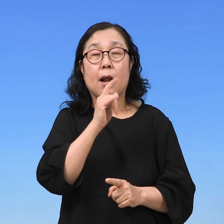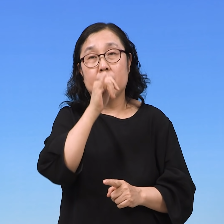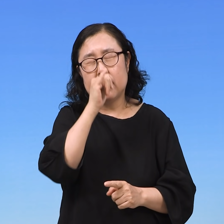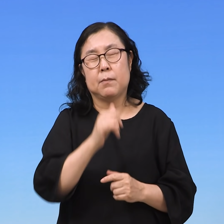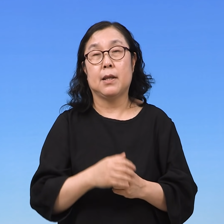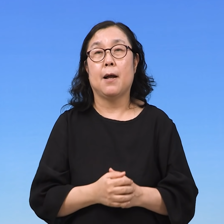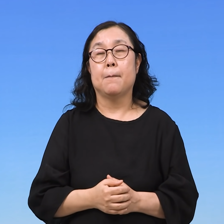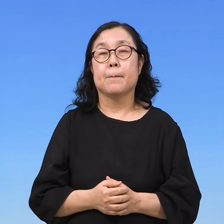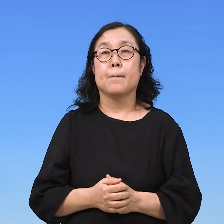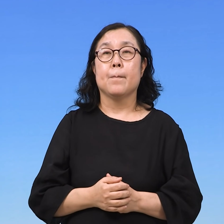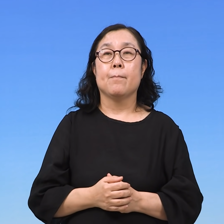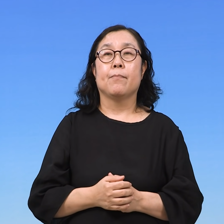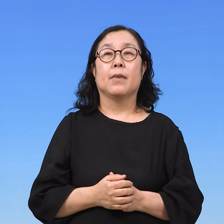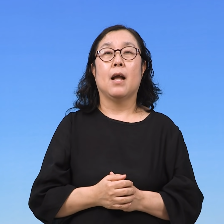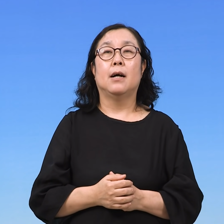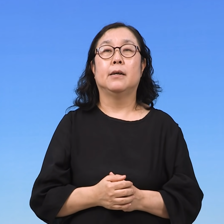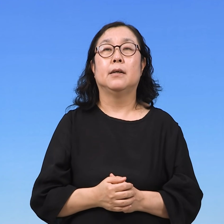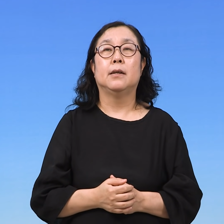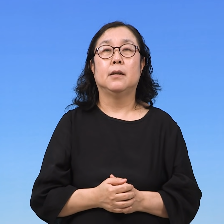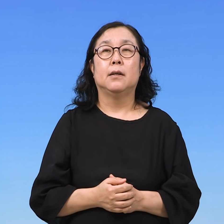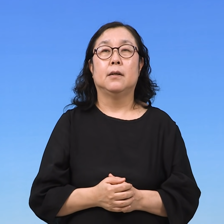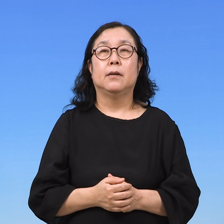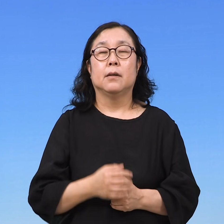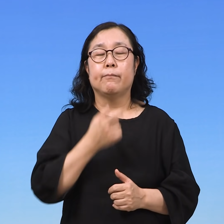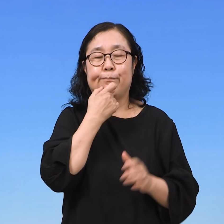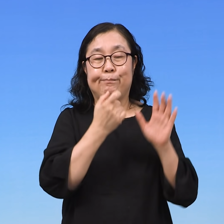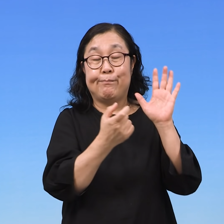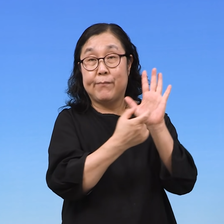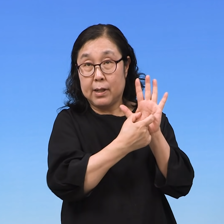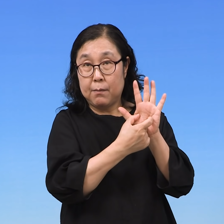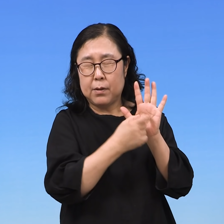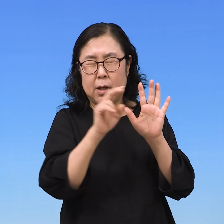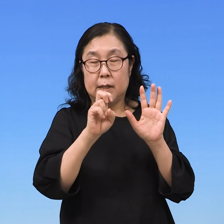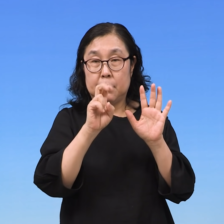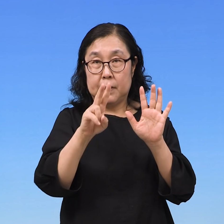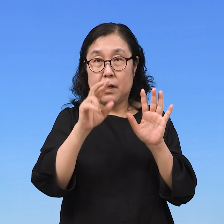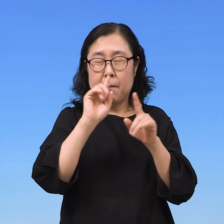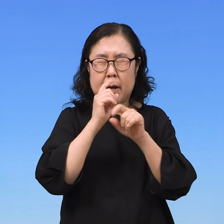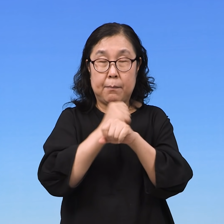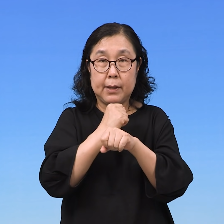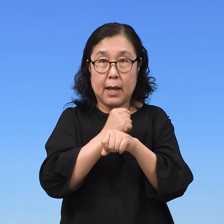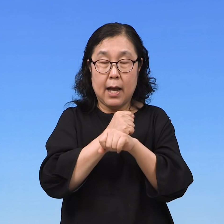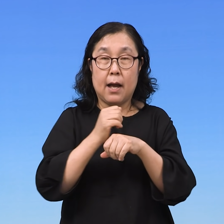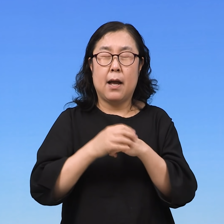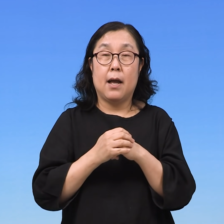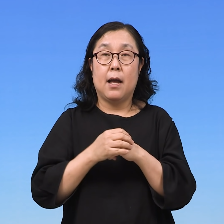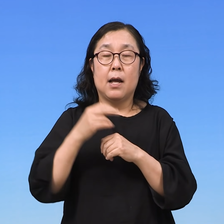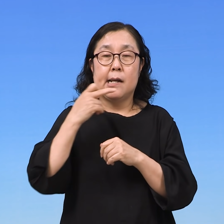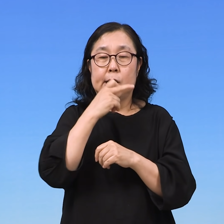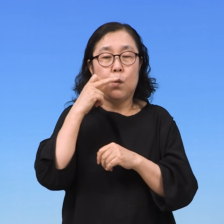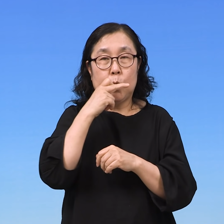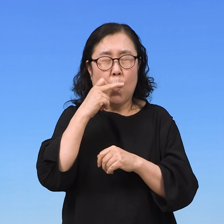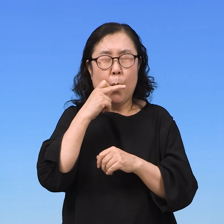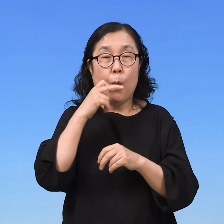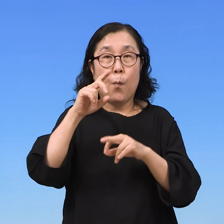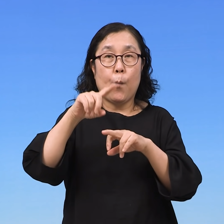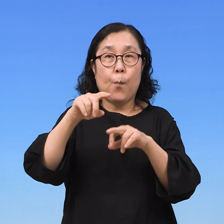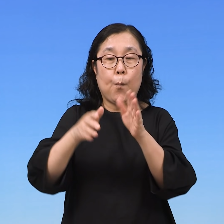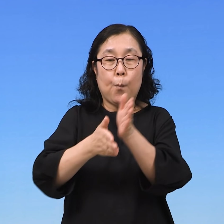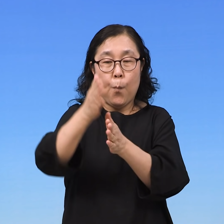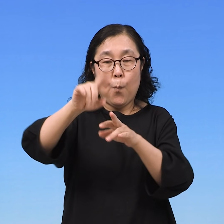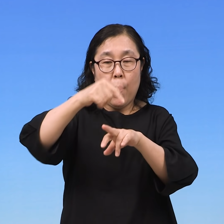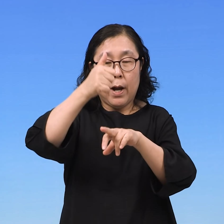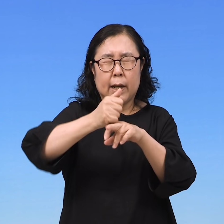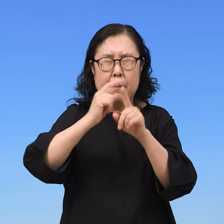거거든요. 그래서 여러분, 그 거절하면서 바로 22절에 아브라함이 이렇게 이야기합니다. 아브라함이 소돔 왕에게